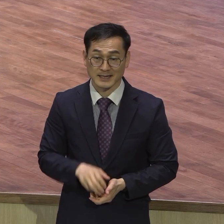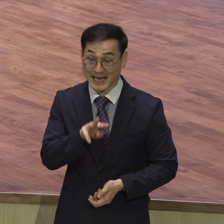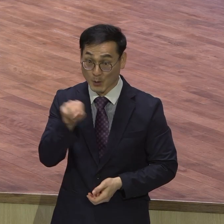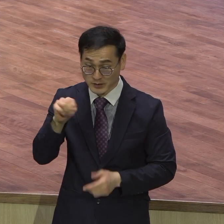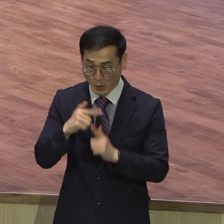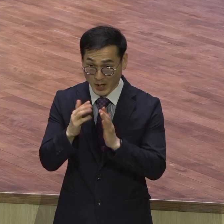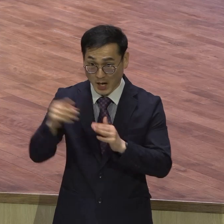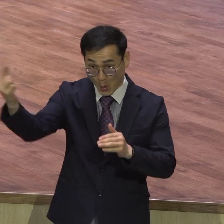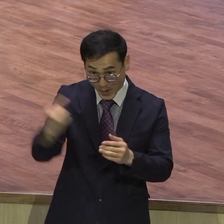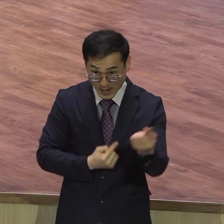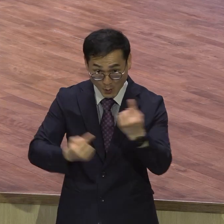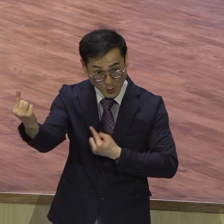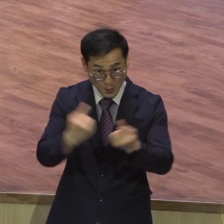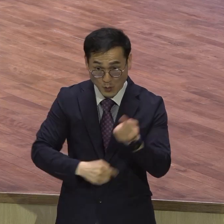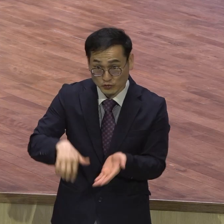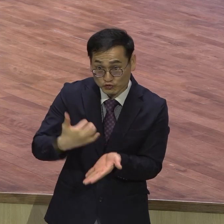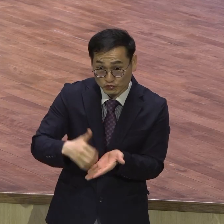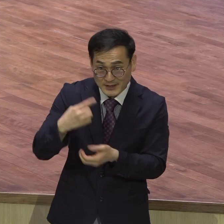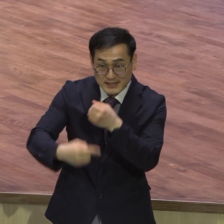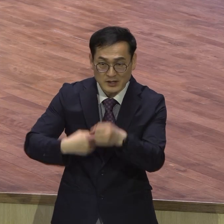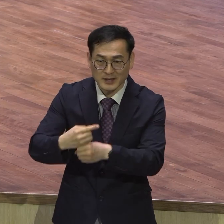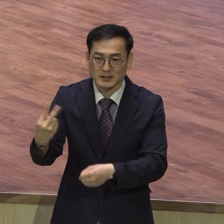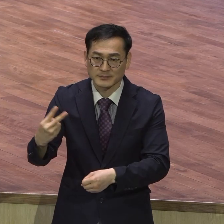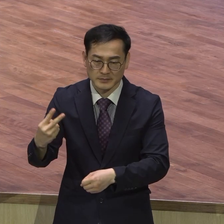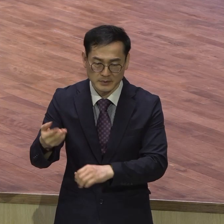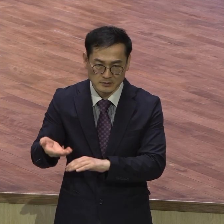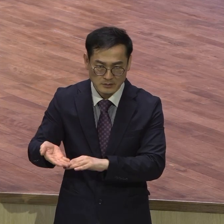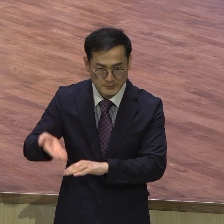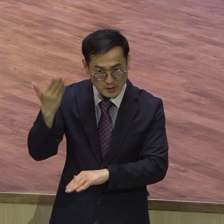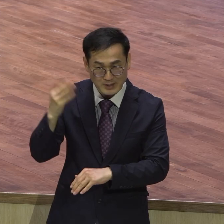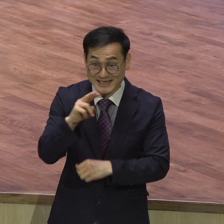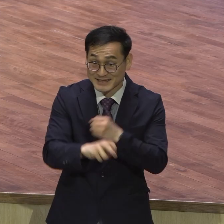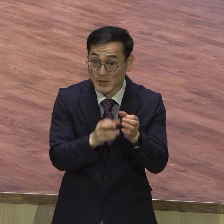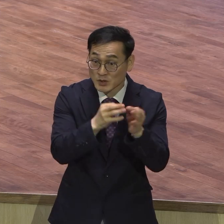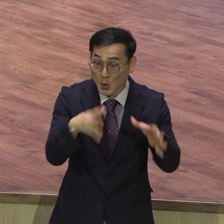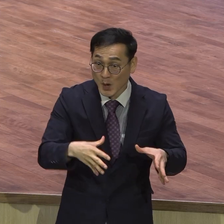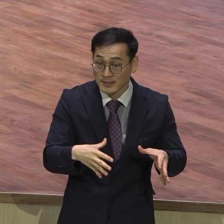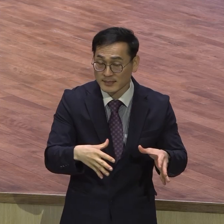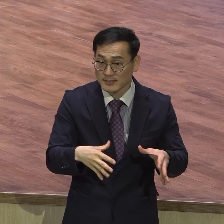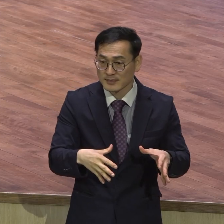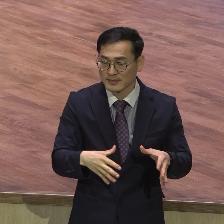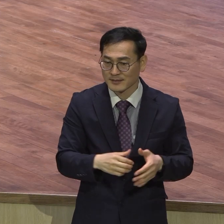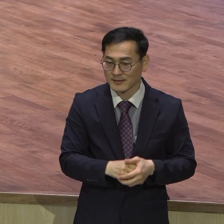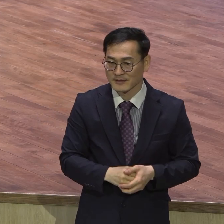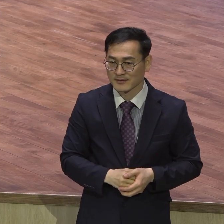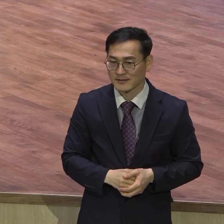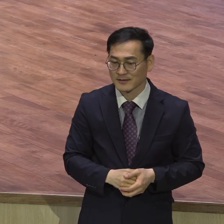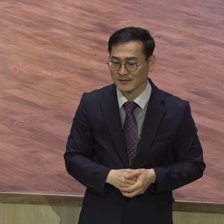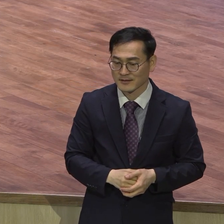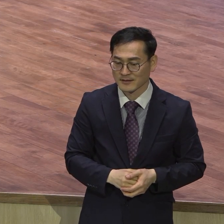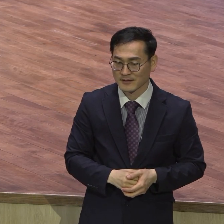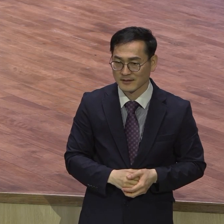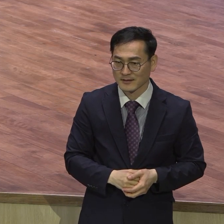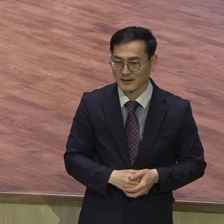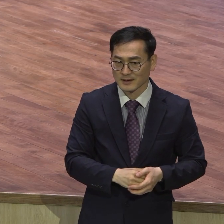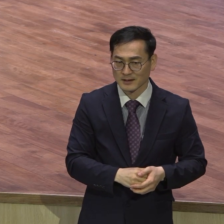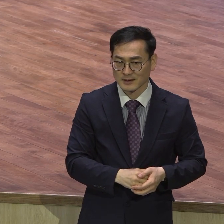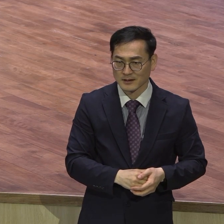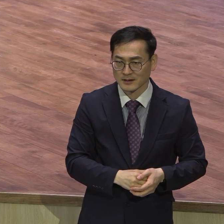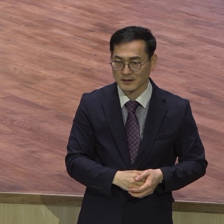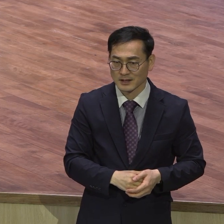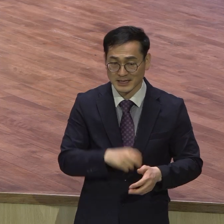등록한 숫자가 2000명 넘었어요 그러면 20년 동안 2000명 이상 왔으면 20년이면 4만 명인데